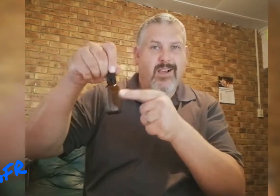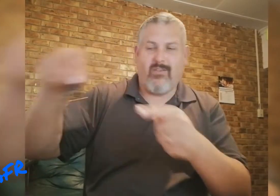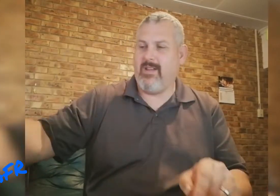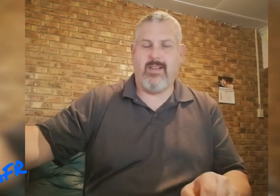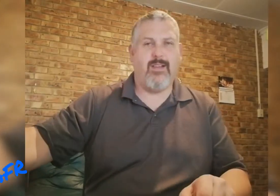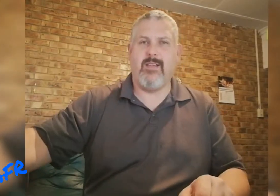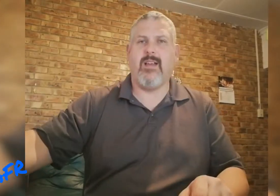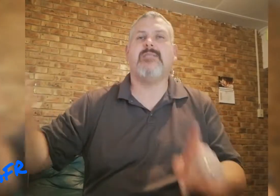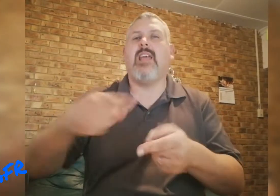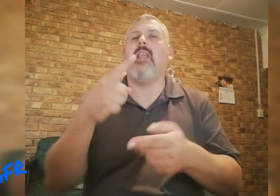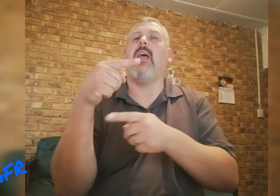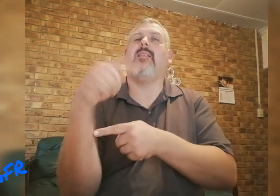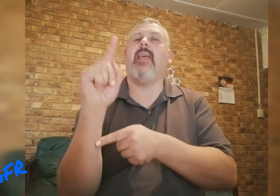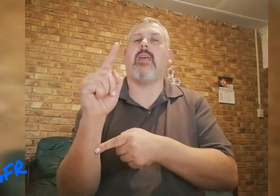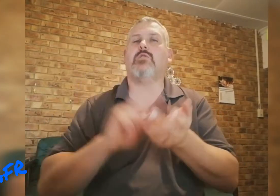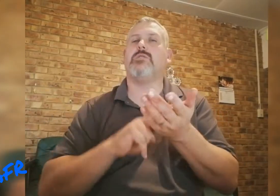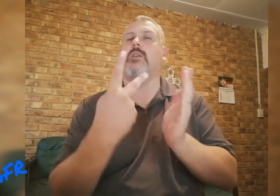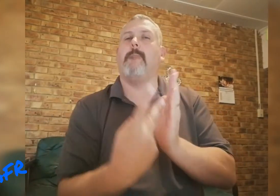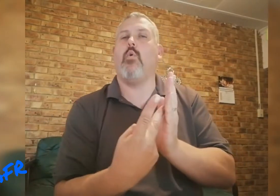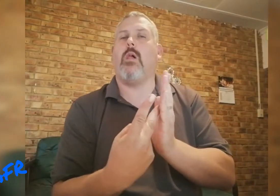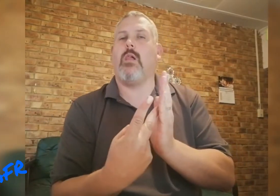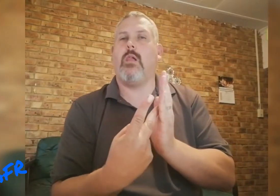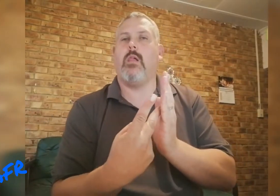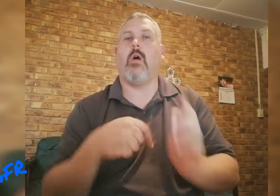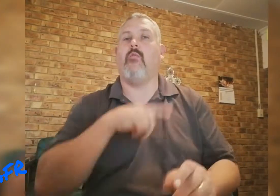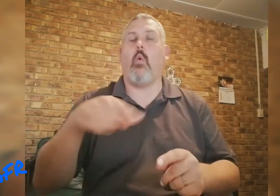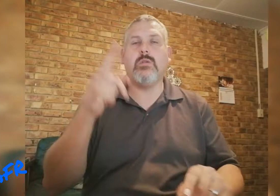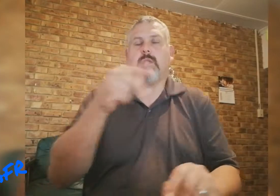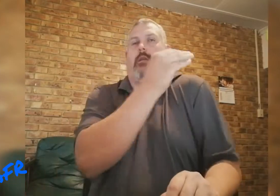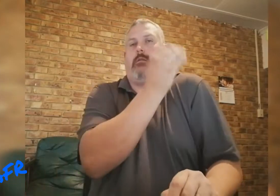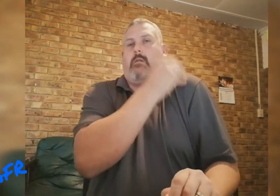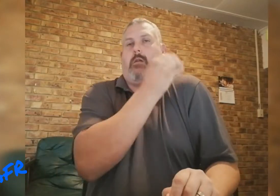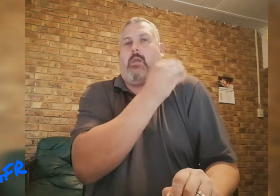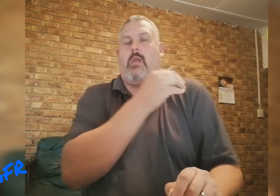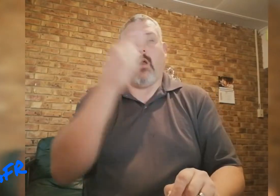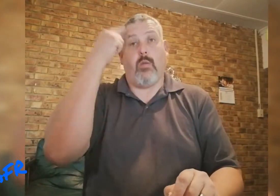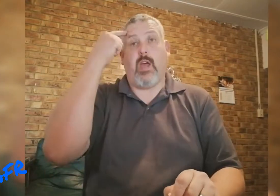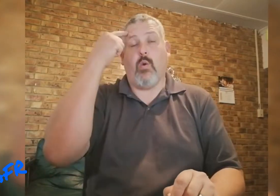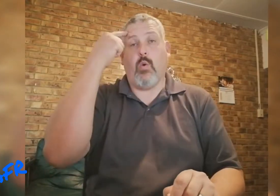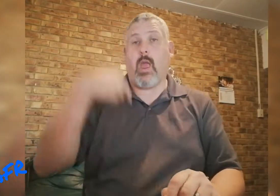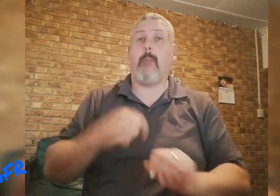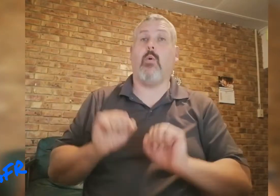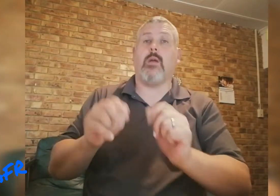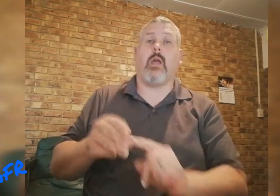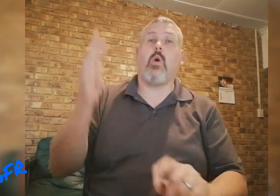Salf, net een teken soos een boel, om vir ons te onthou, ek behoort aan